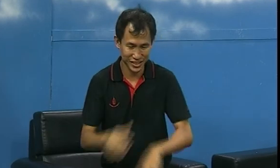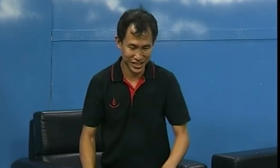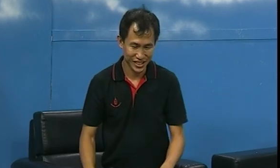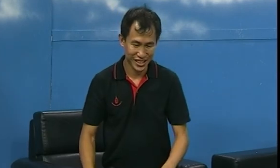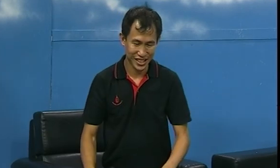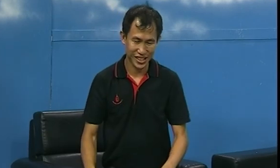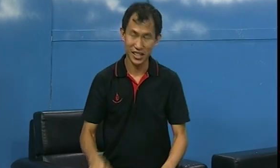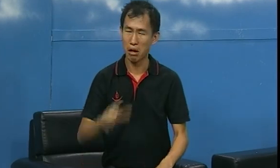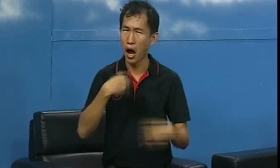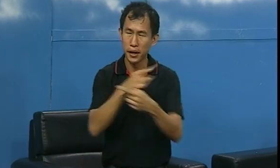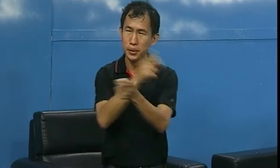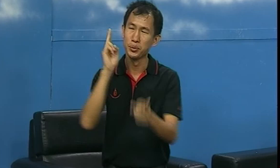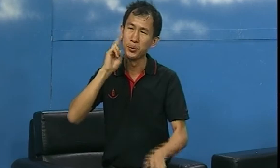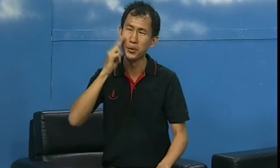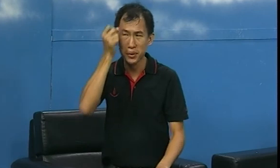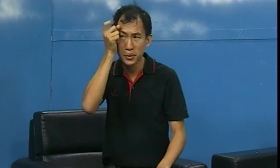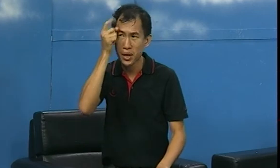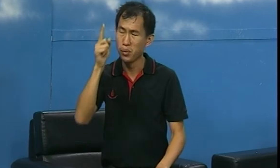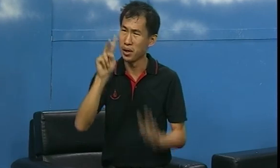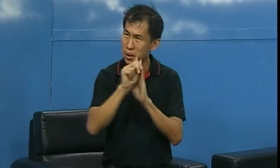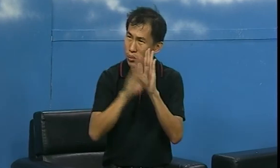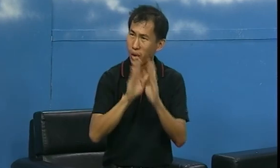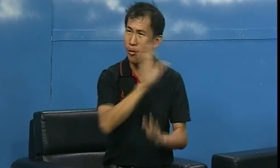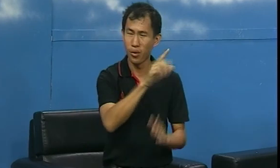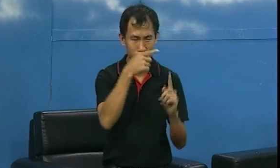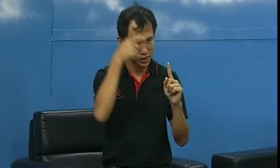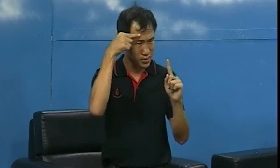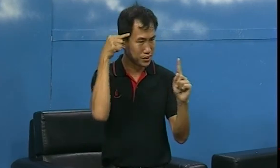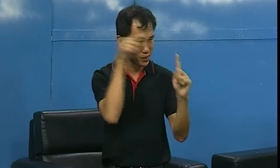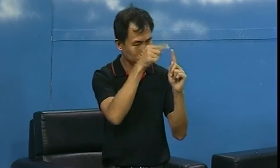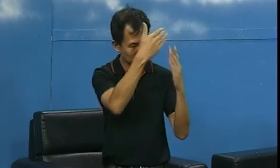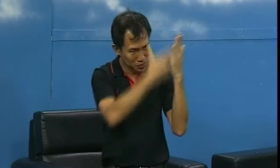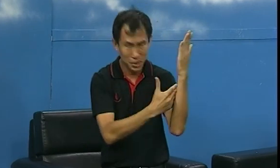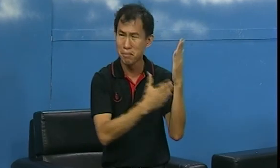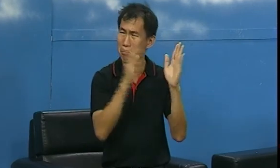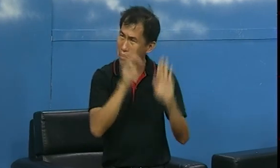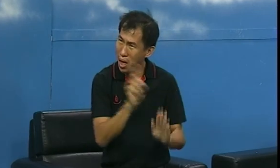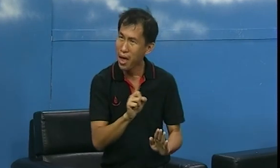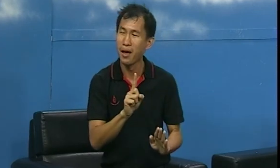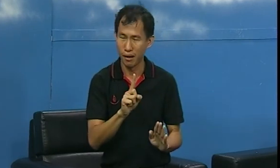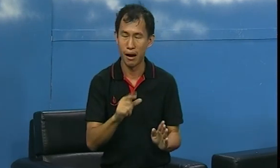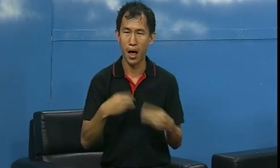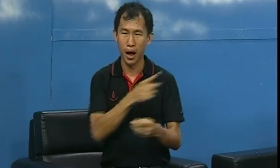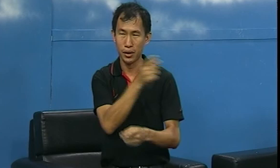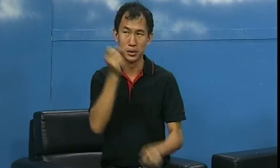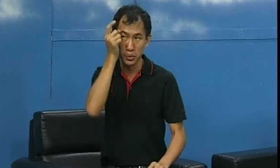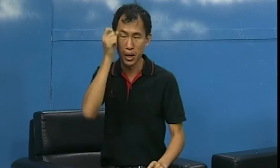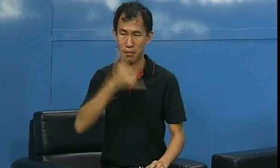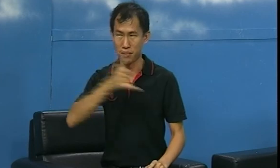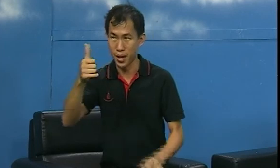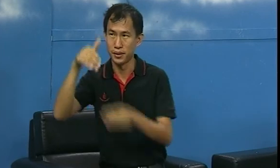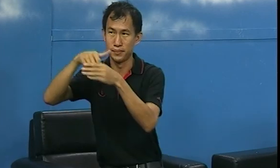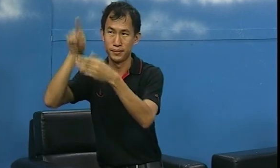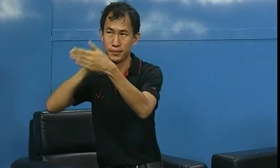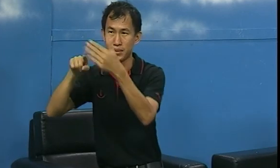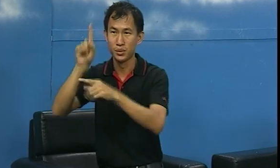บ ก็อยากจะให้คนหหนวกได้เข้าใจนะครับ ถึงนโยบายนะครับ เกี่ยวกัทดหูหนวกว่